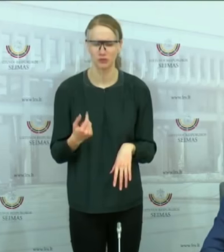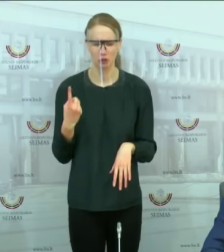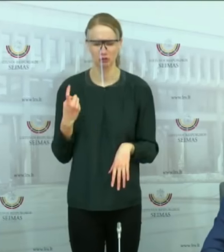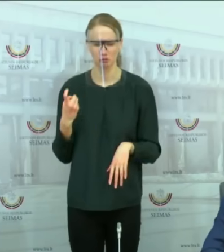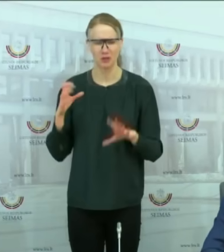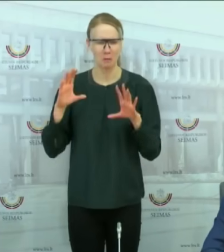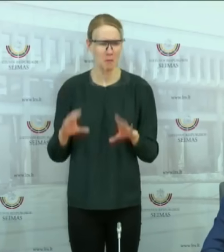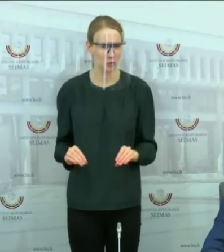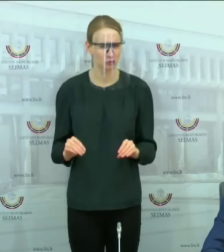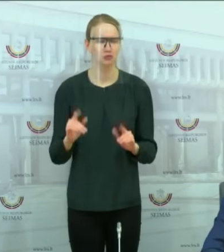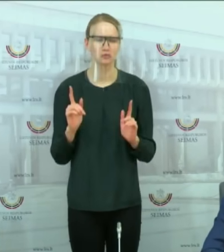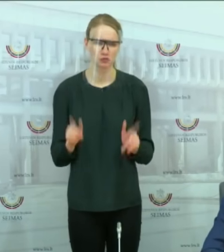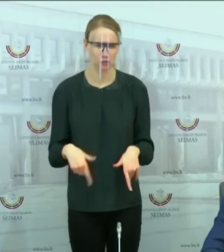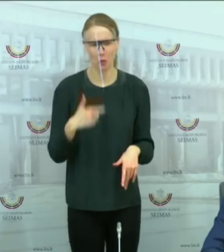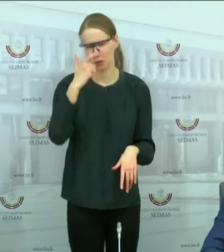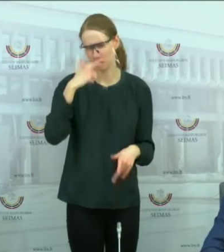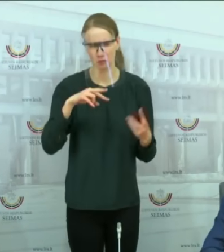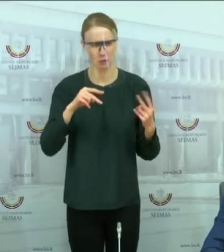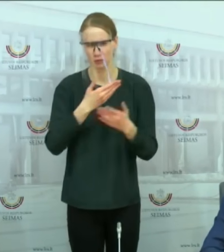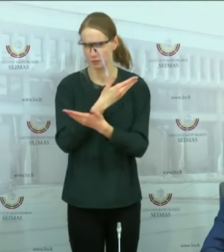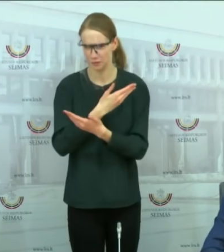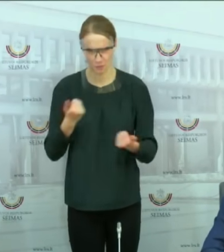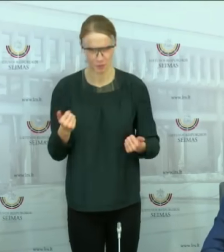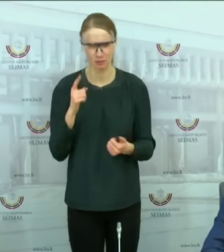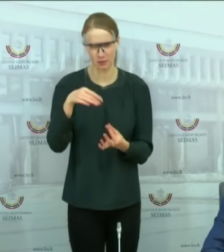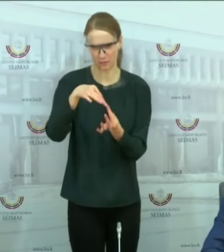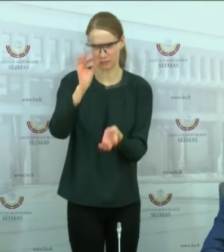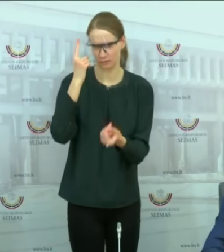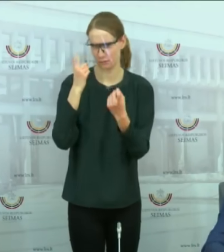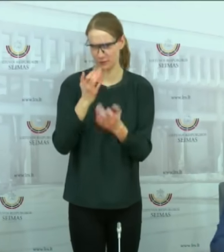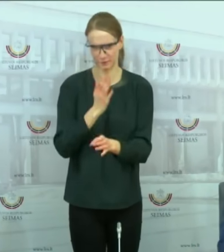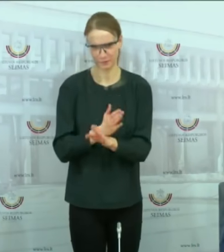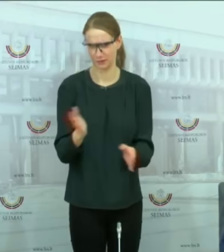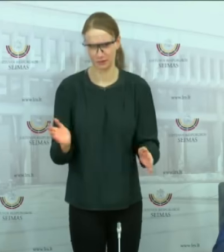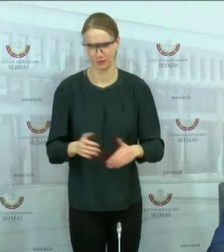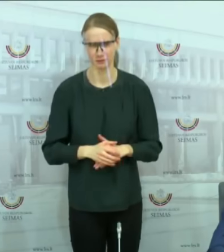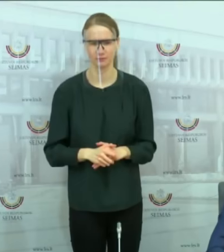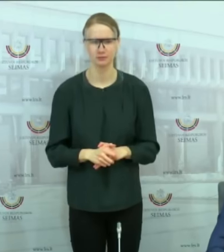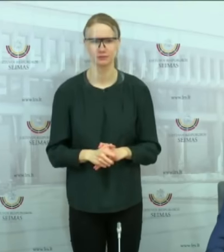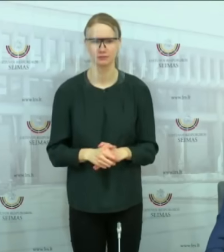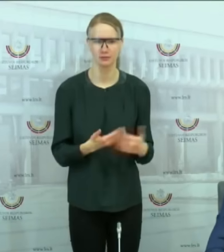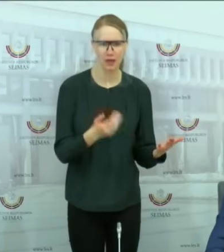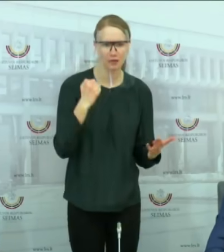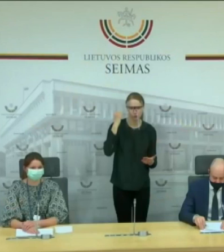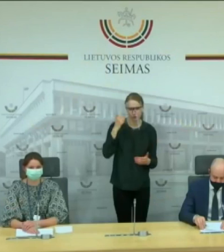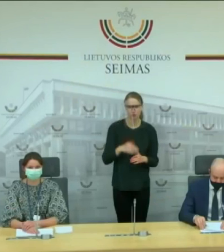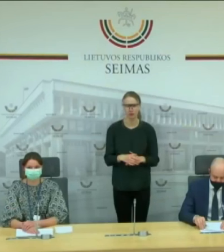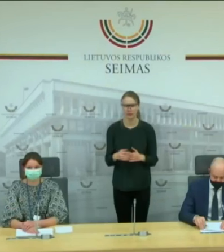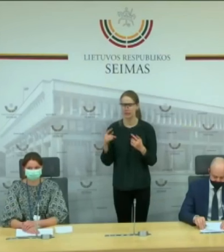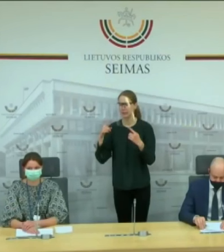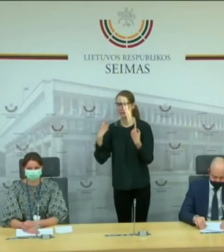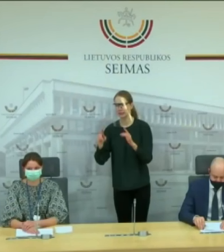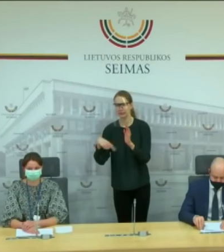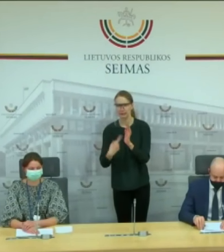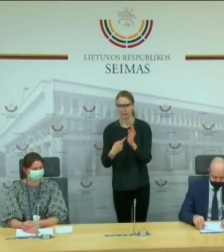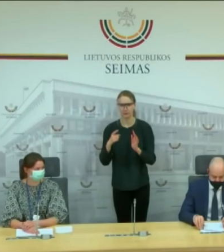tie pokyčiai nėra, na, dideli, tiesiog tikslesnius duomenis turim. Ačiū. Kiti dar klausimai